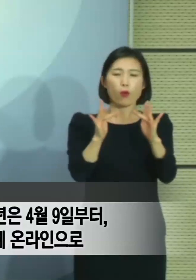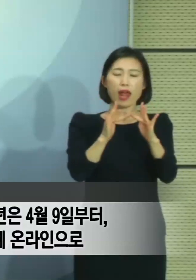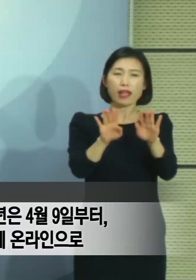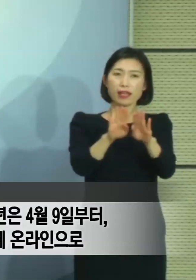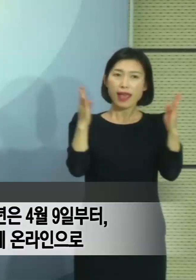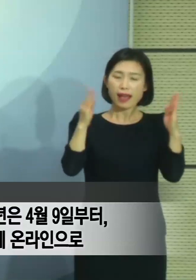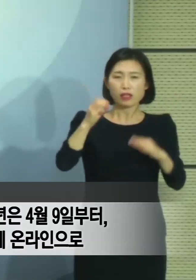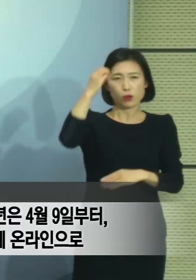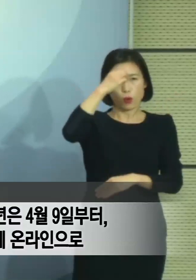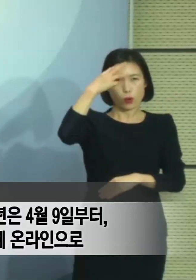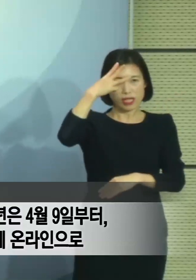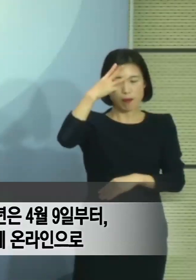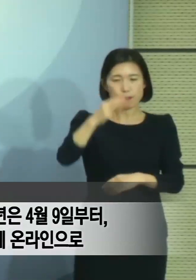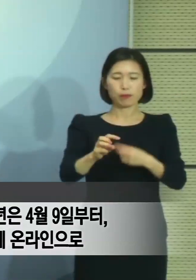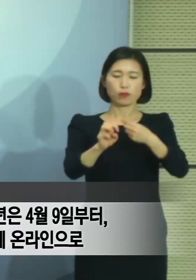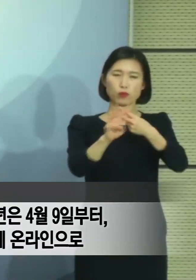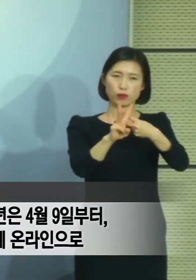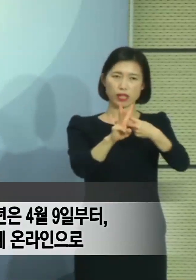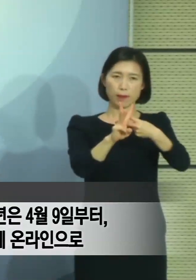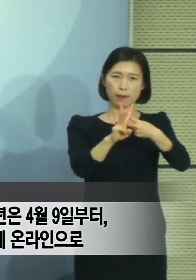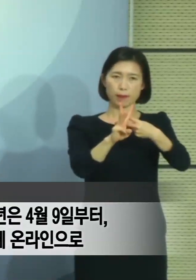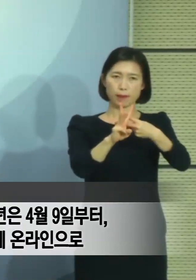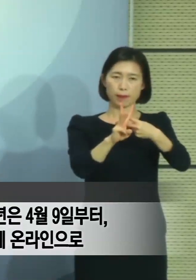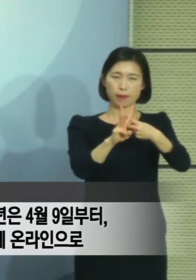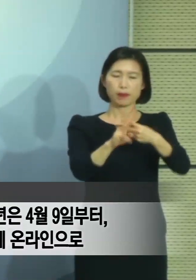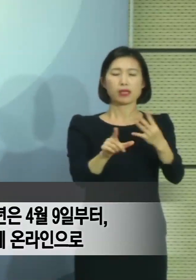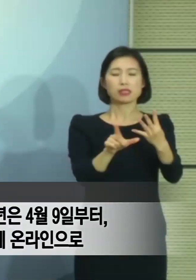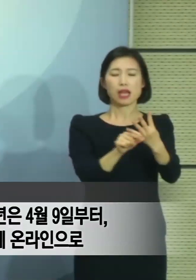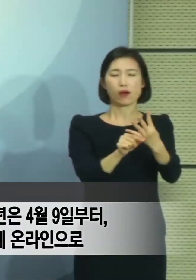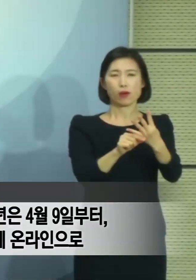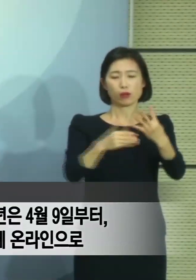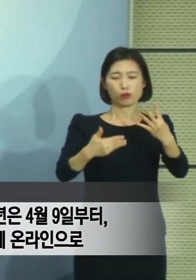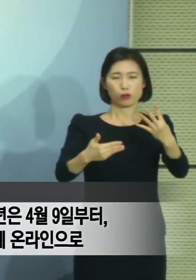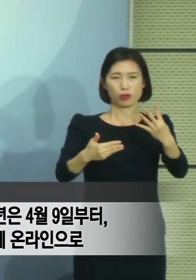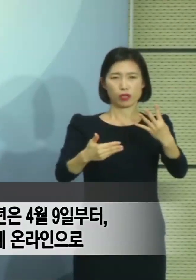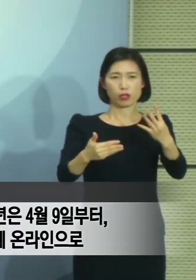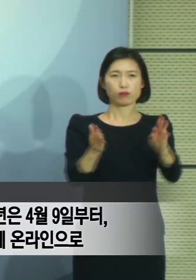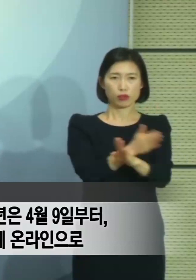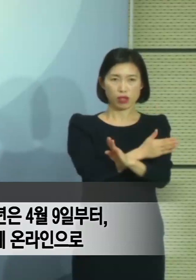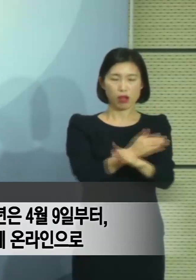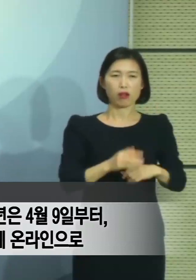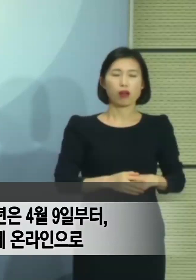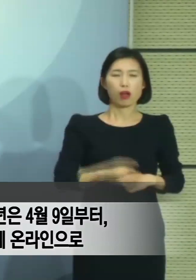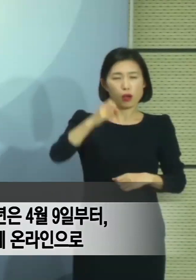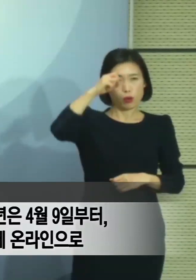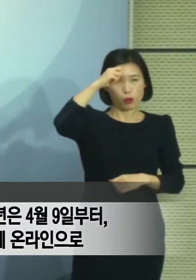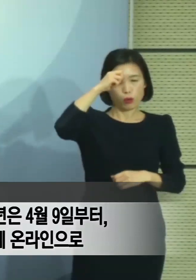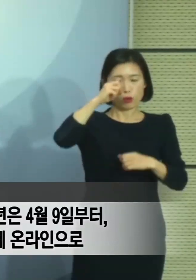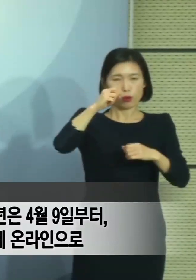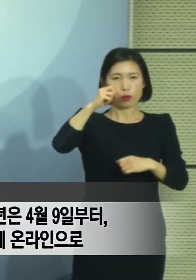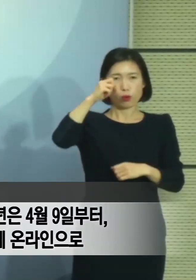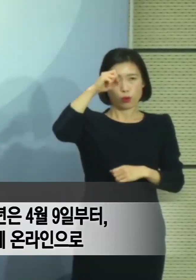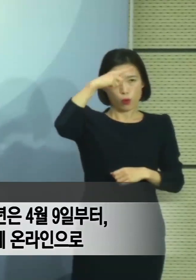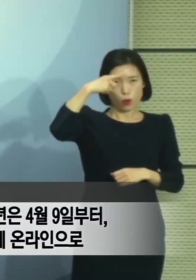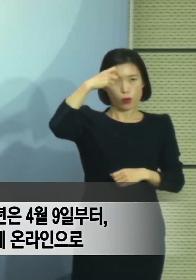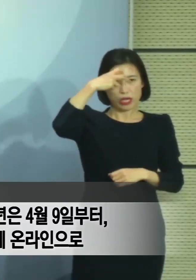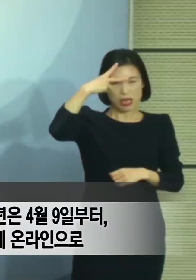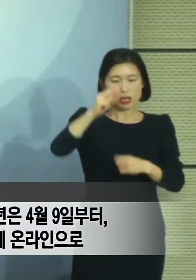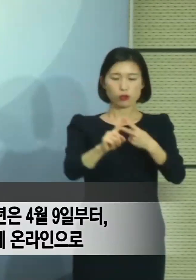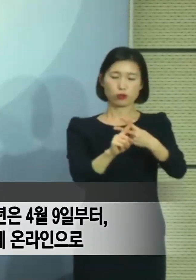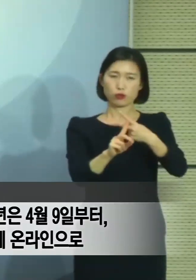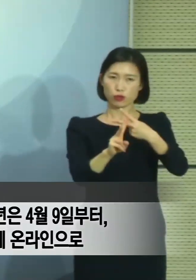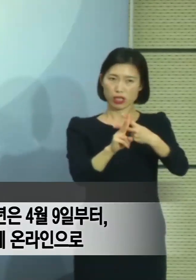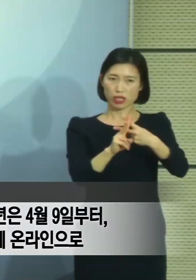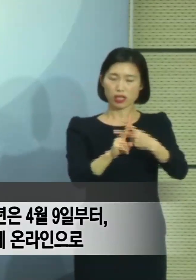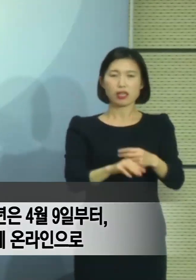3학년과 중학교 3학년은 4월 9일부터 고등학교 중학교 1 2학년 은